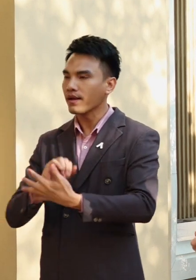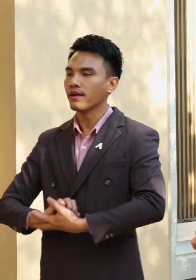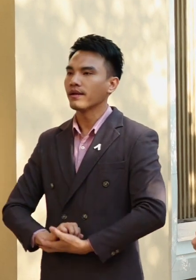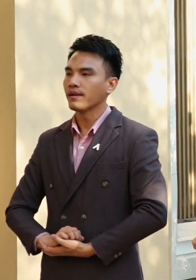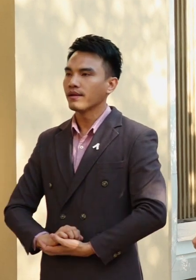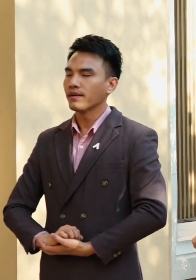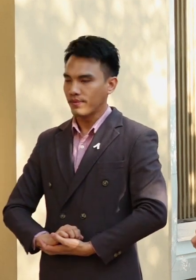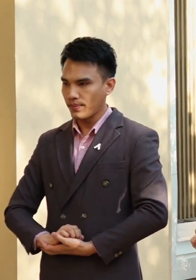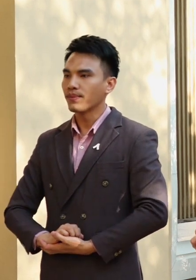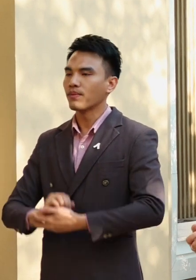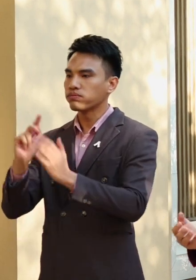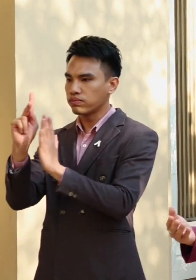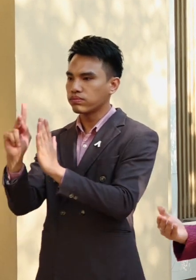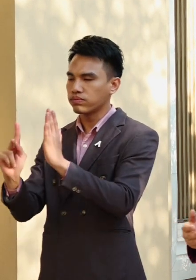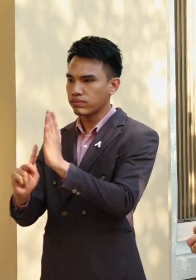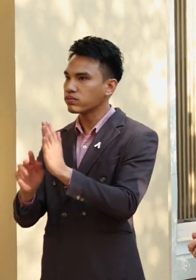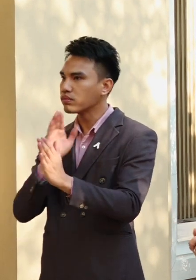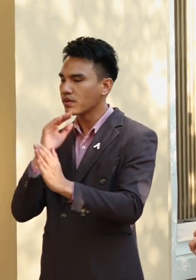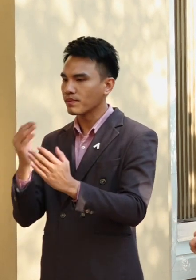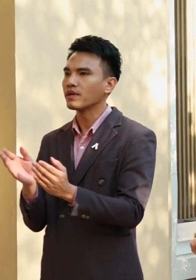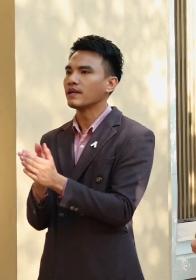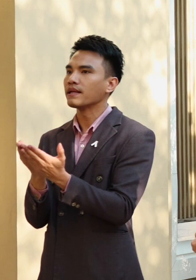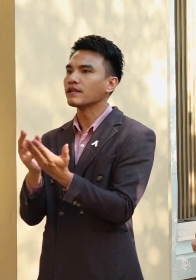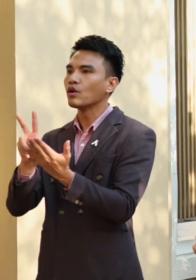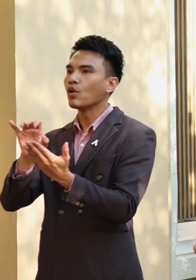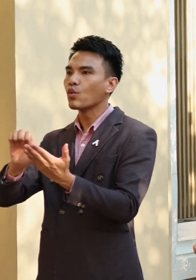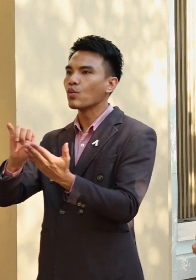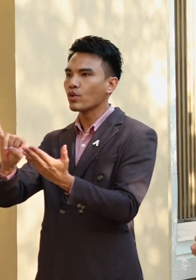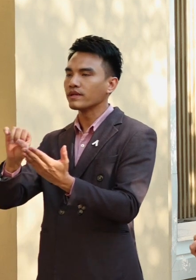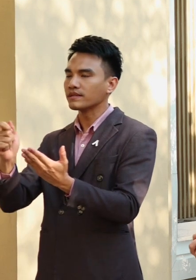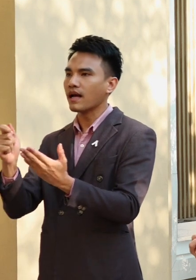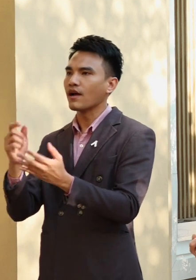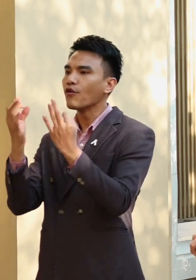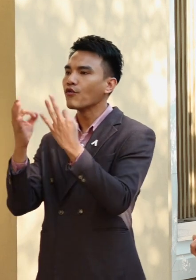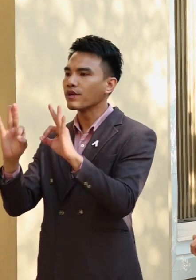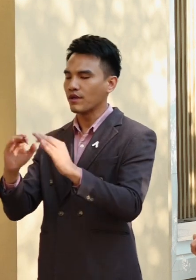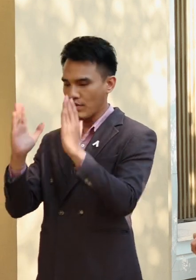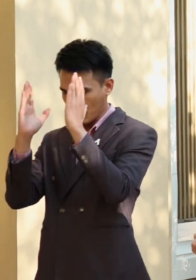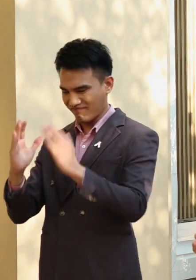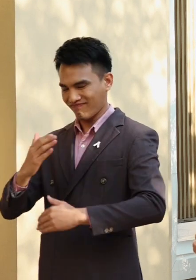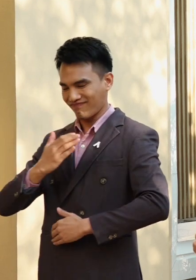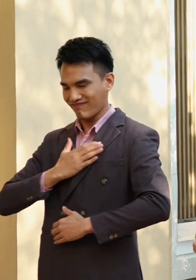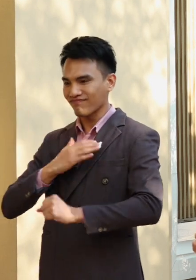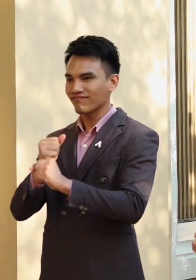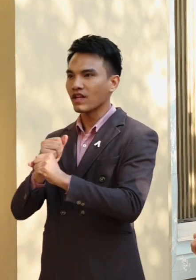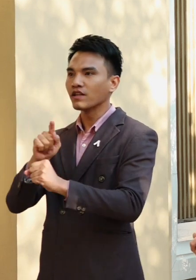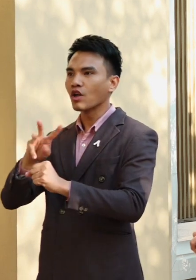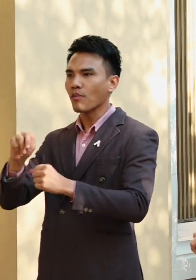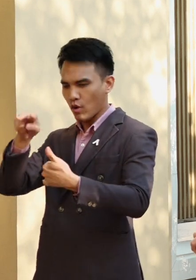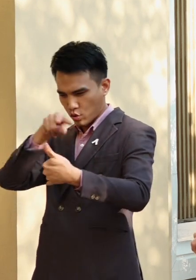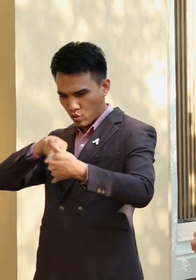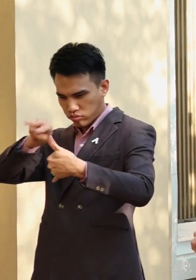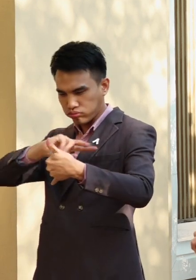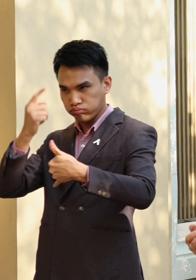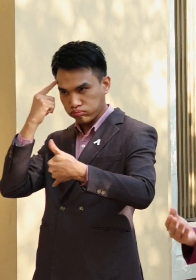การเข้าเมืองนะครับถ้าหากว่าโดยฟรีวีซ่านั้นเนี่ยต้องเรียนว่าเจ้าหน้าที่ตม.ผมเชื่อว่าคงจะมีวิจารณญาณพอสม